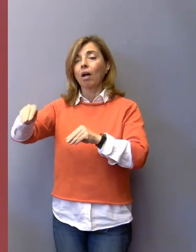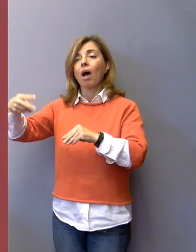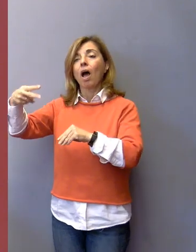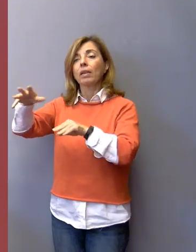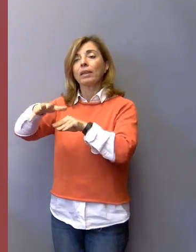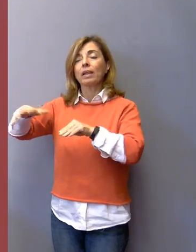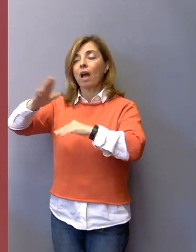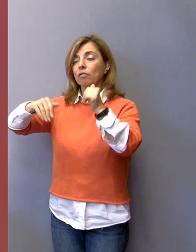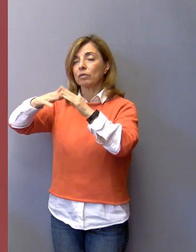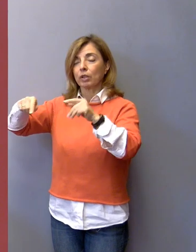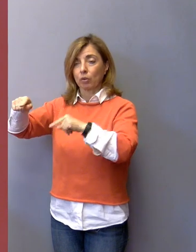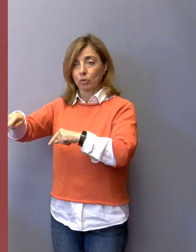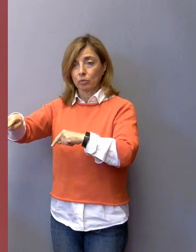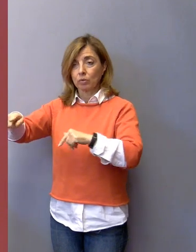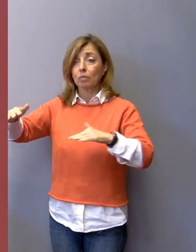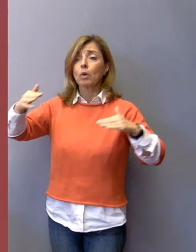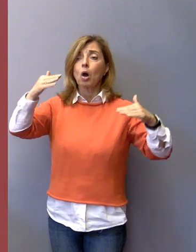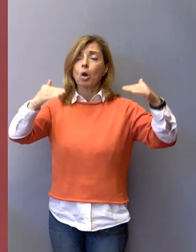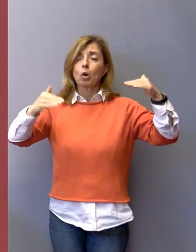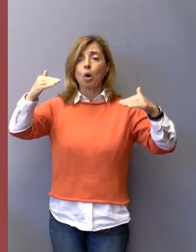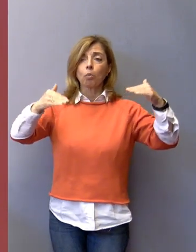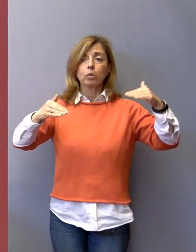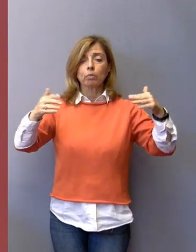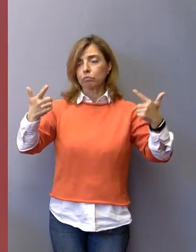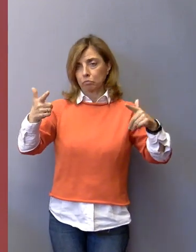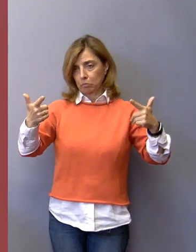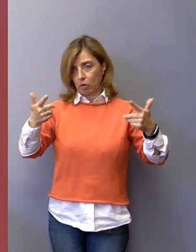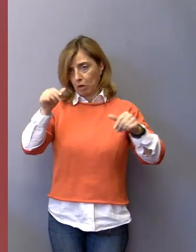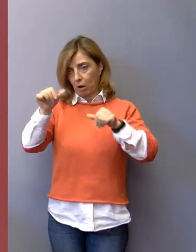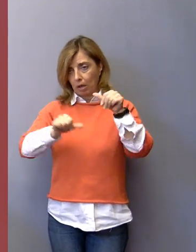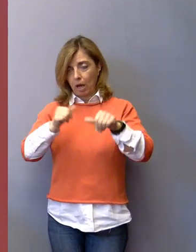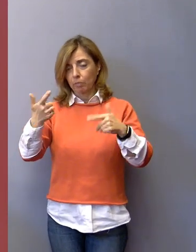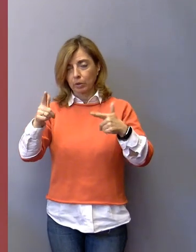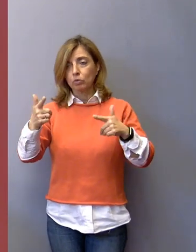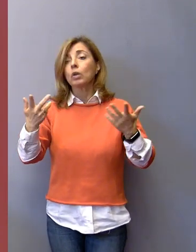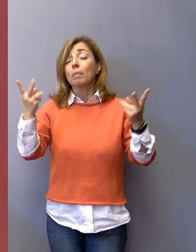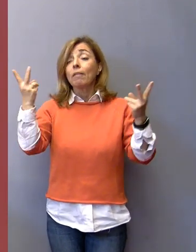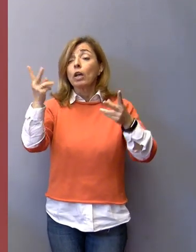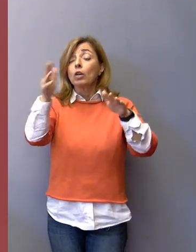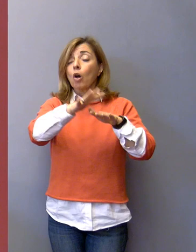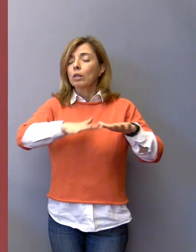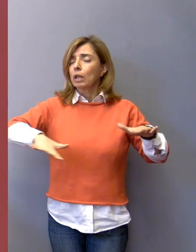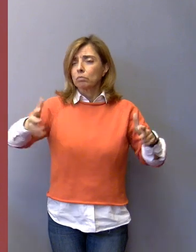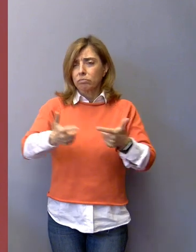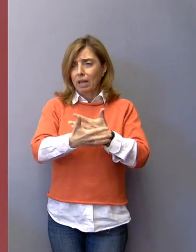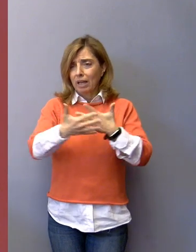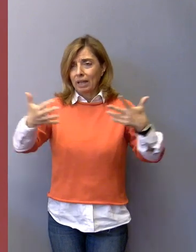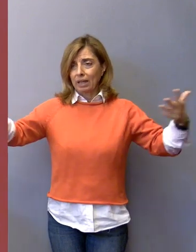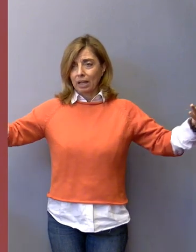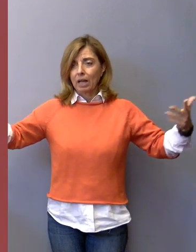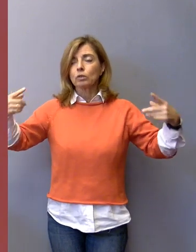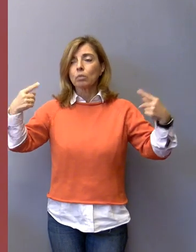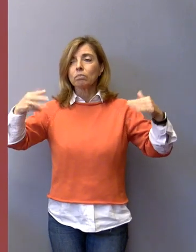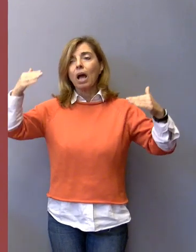cambia ma il territorio è talmente Vasto che l'equilibrio va visto su quei pesi insediativi laddove saranno maggiori